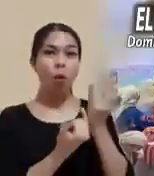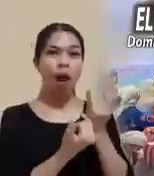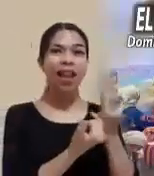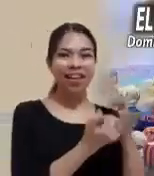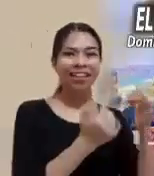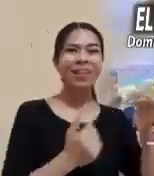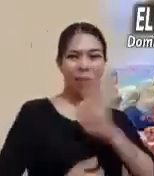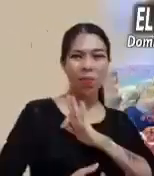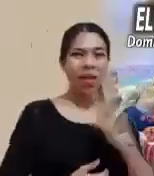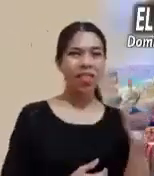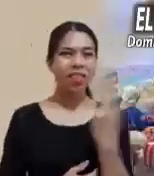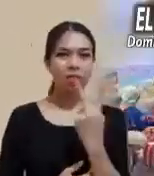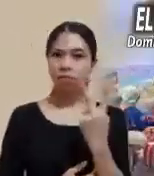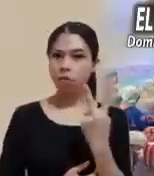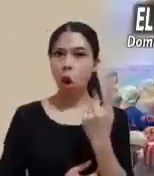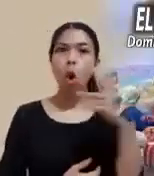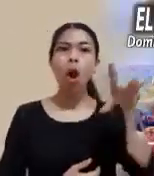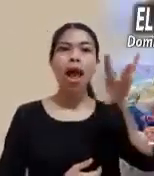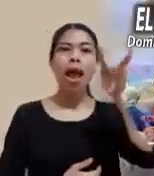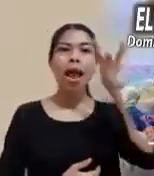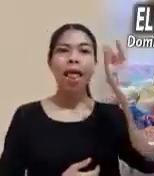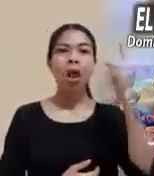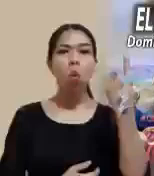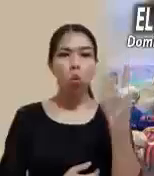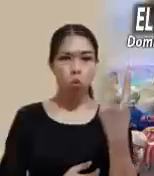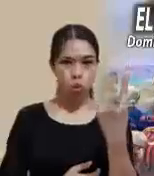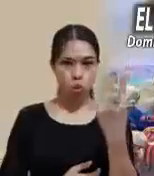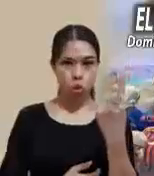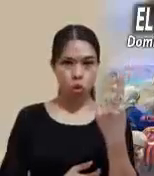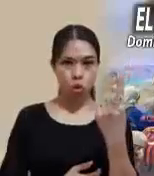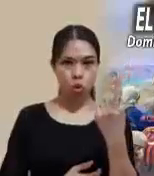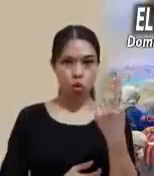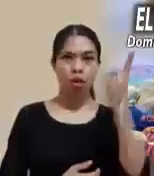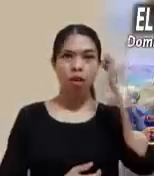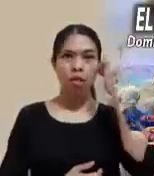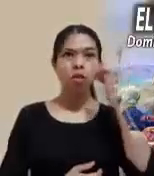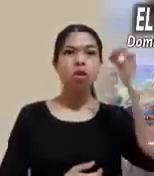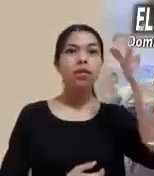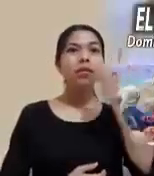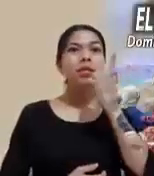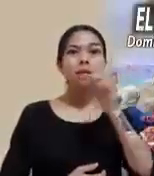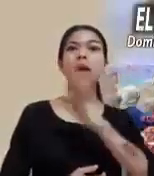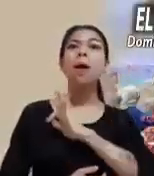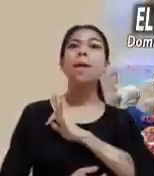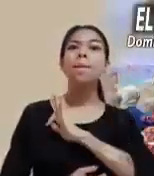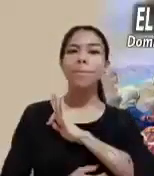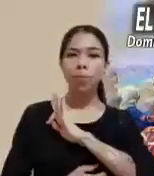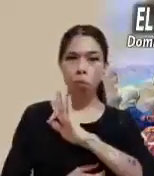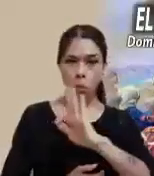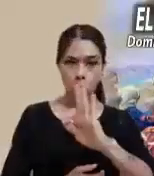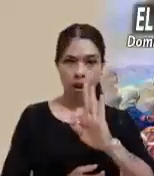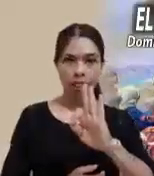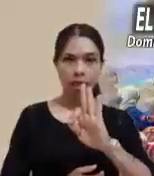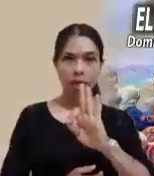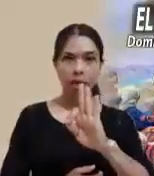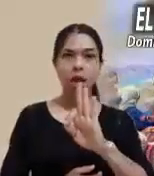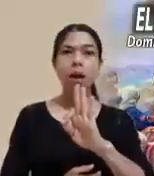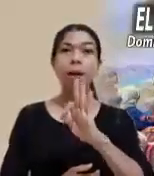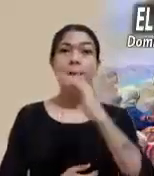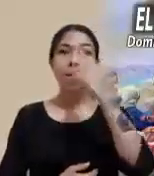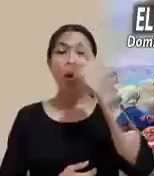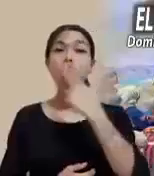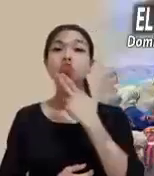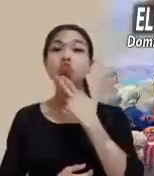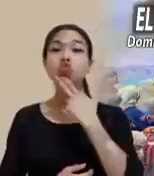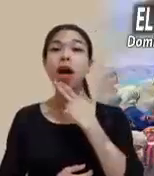las riquezas mal habidas, pero también nos hace ver que pueden ser redimidas siempre y cuando se